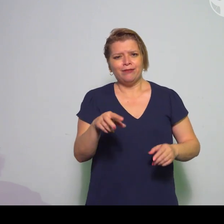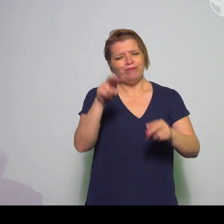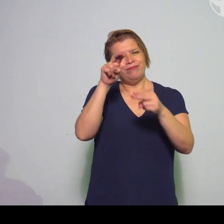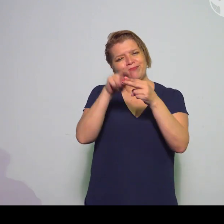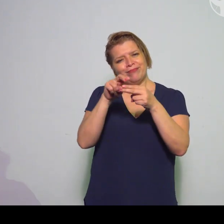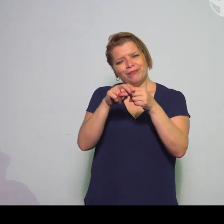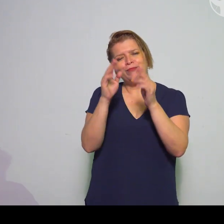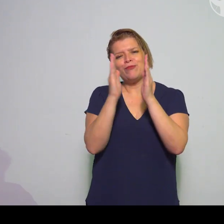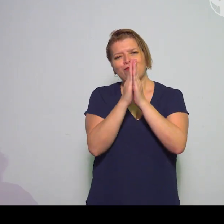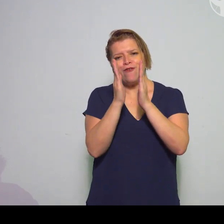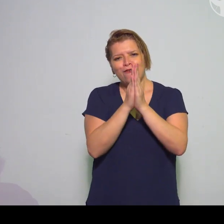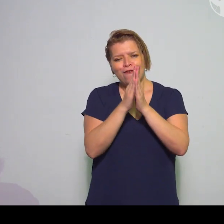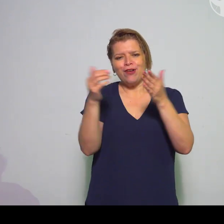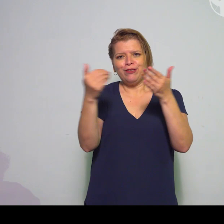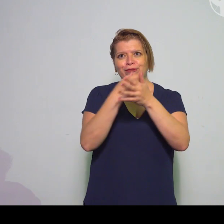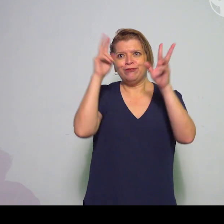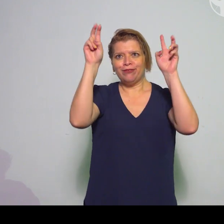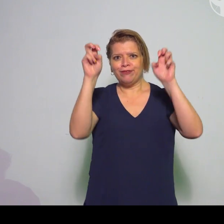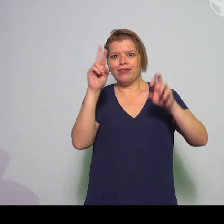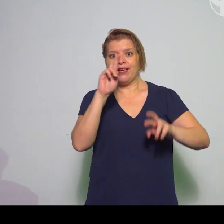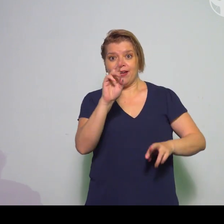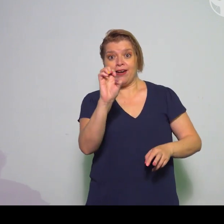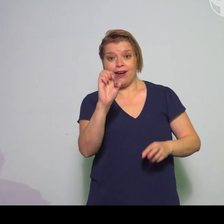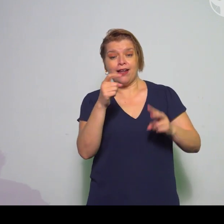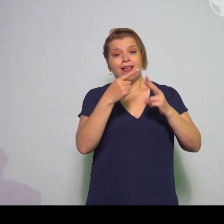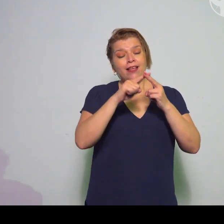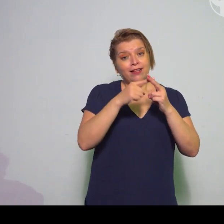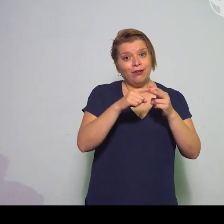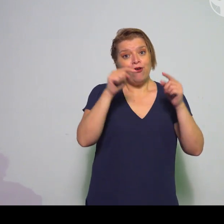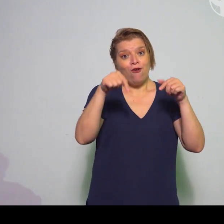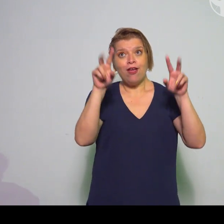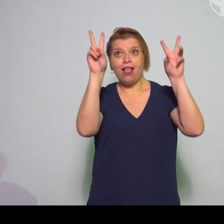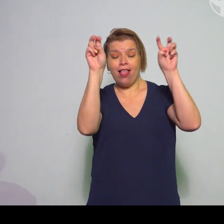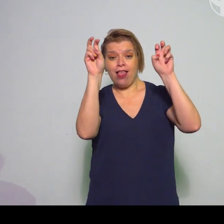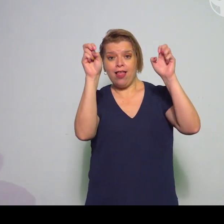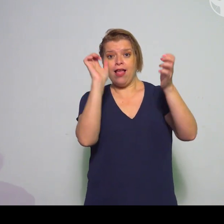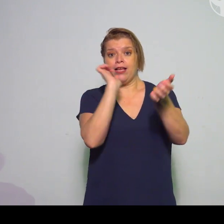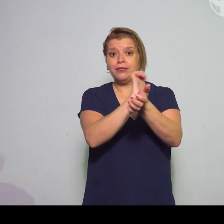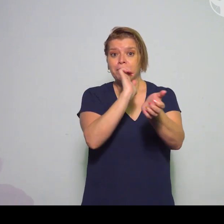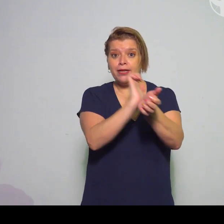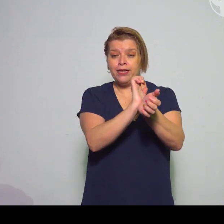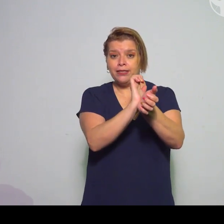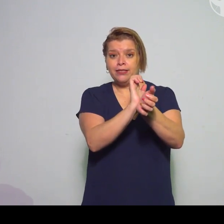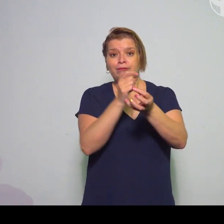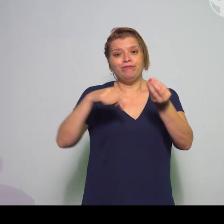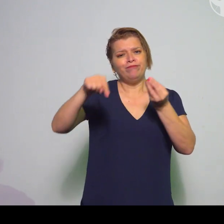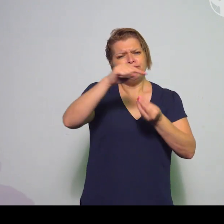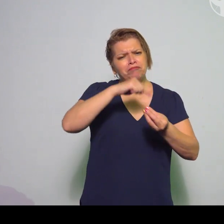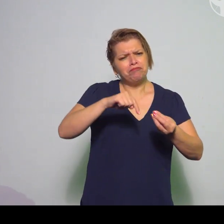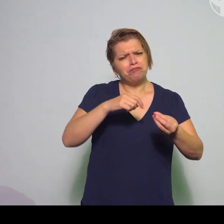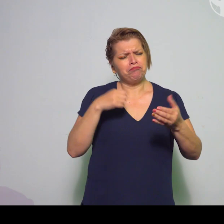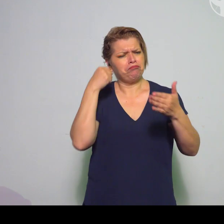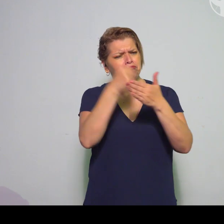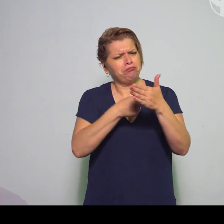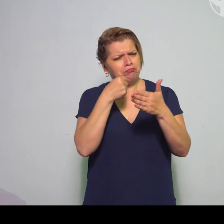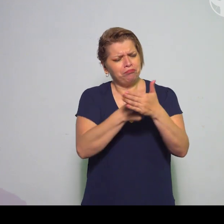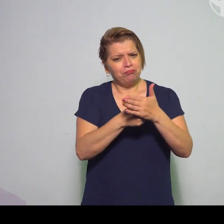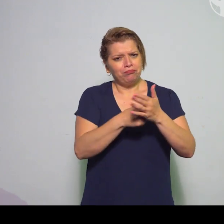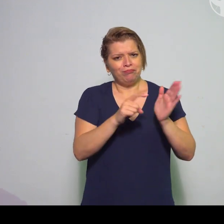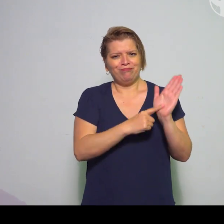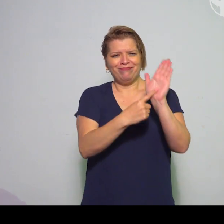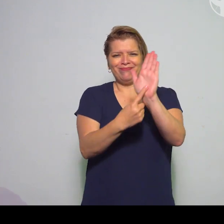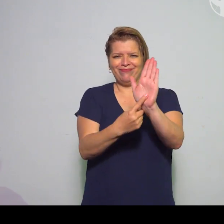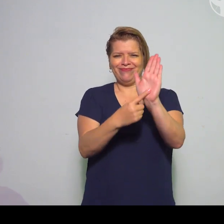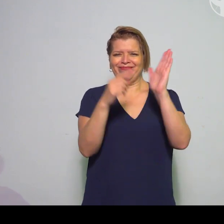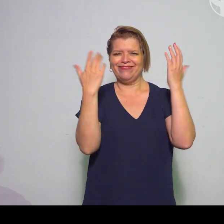a que tomes tu lugar. Estamos en nuestra serie El Reinicio y hoy tenemos el tema Esperanza para familias en crisis.